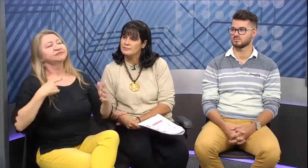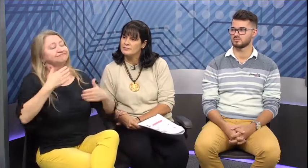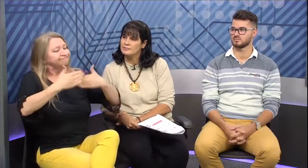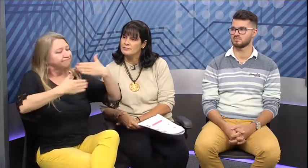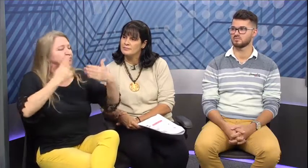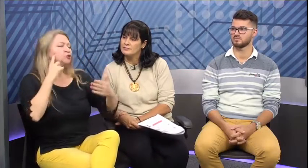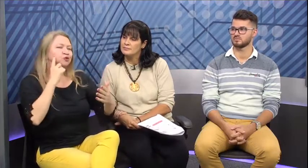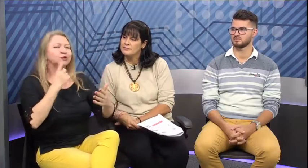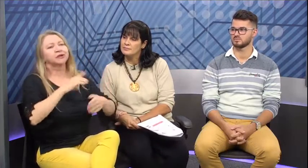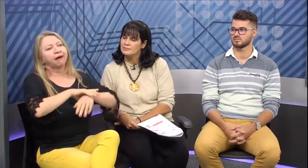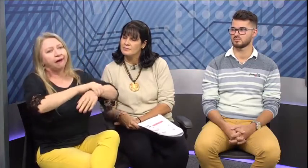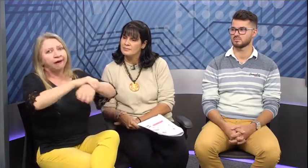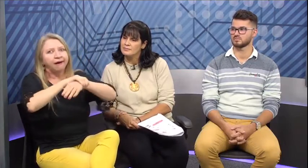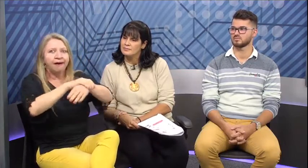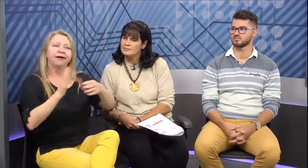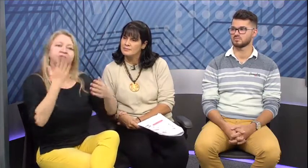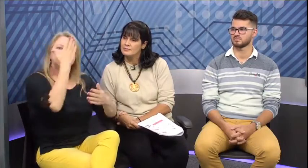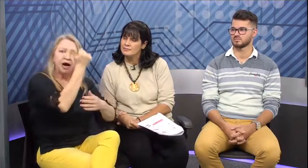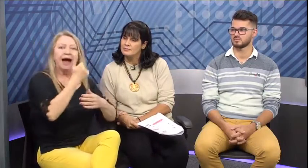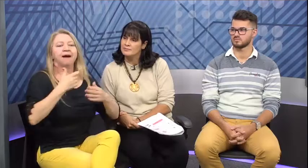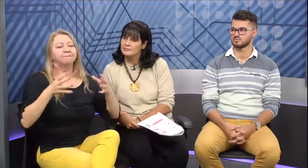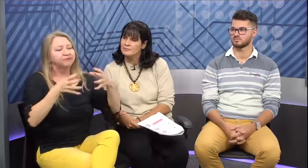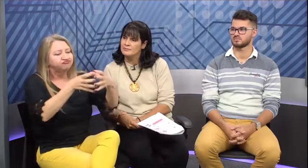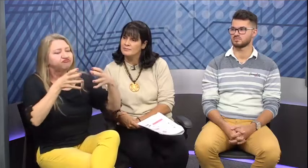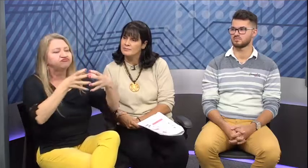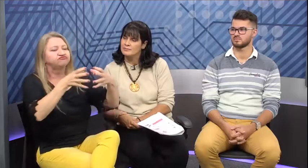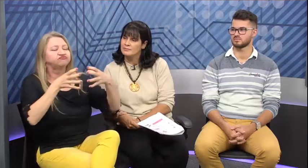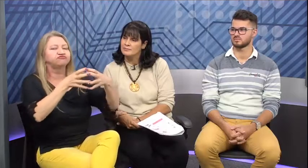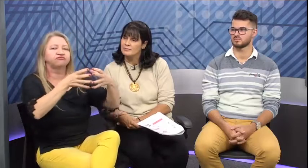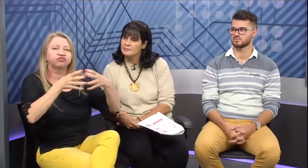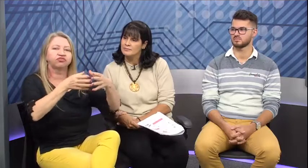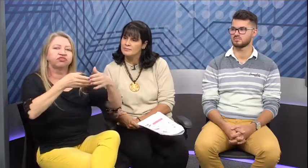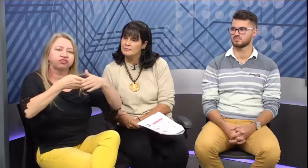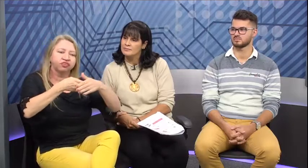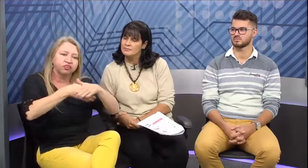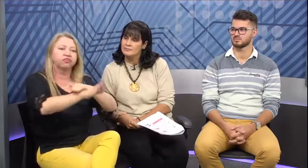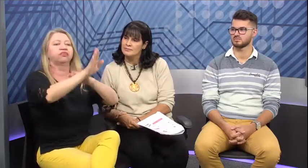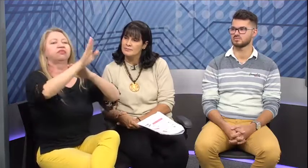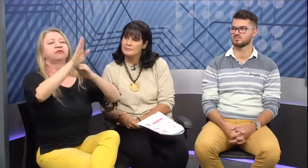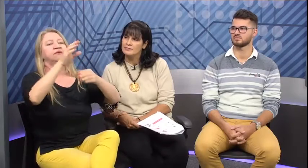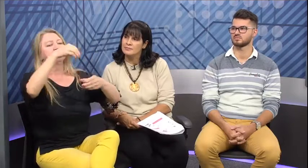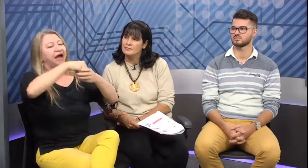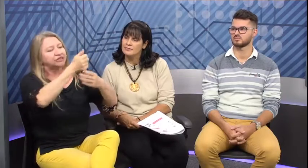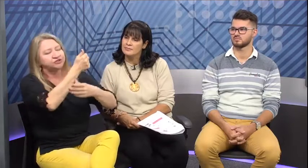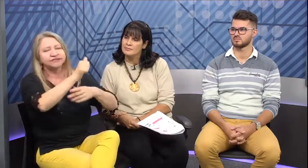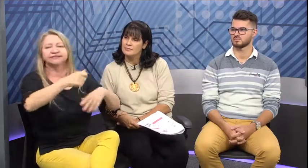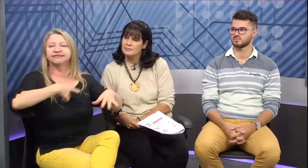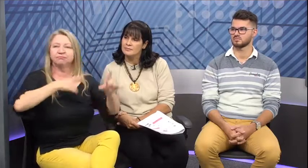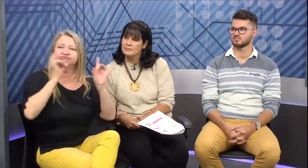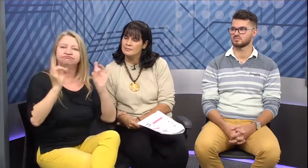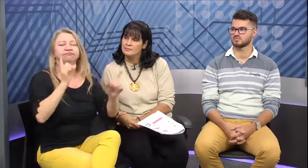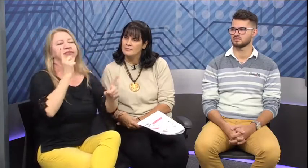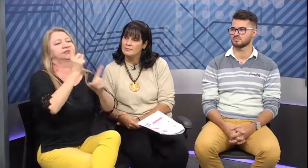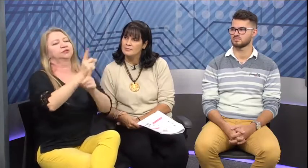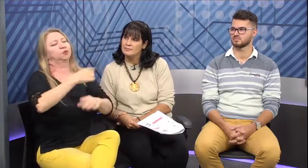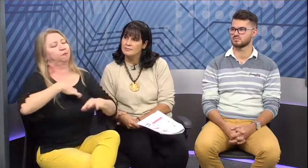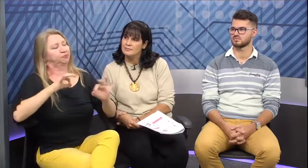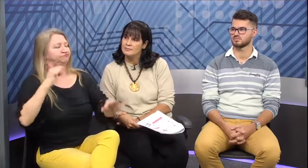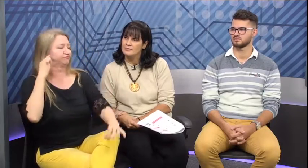Tendo algumas ressalvas, né? Nos relacionamentos. Mas aí eu me acostumei no contato com os surdos, na